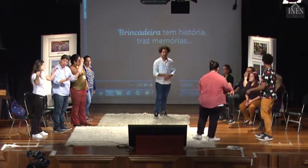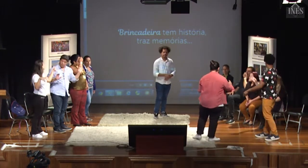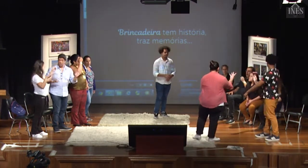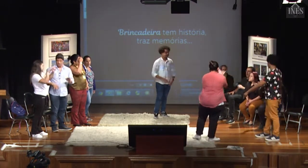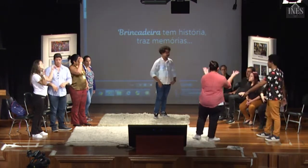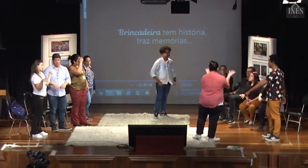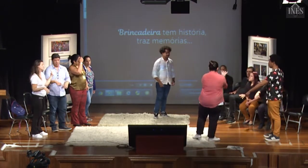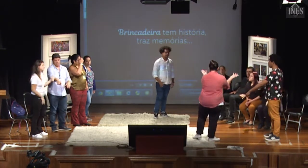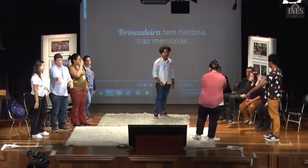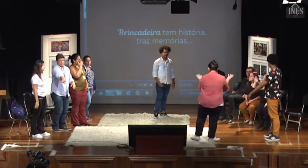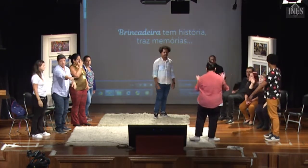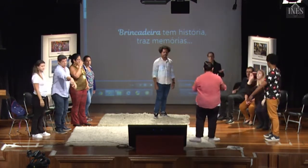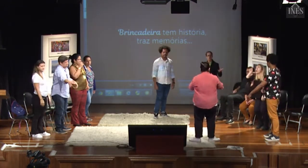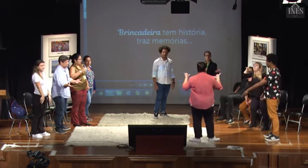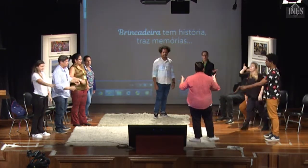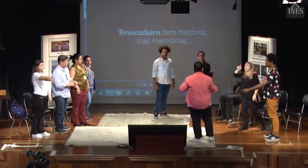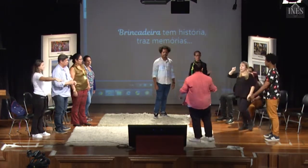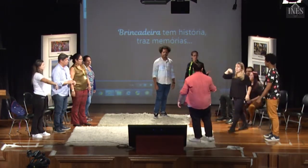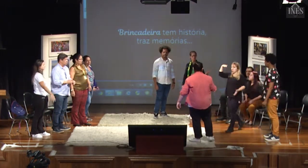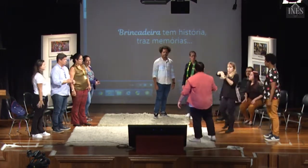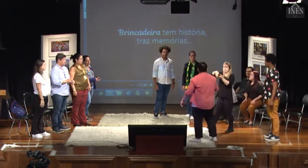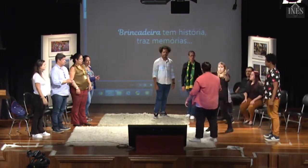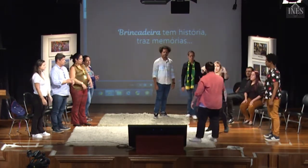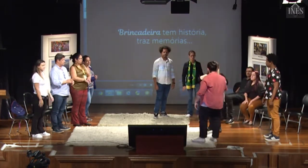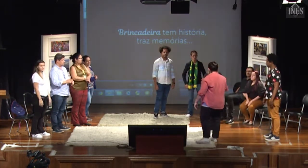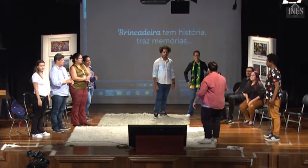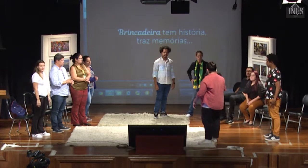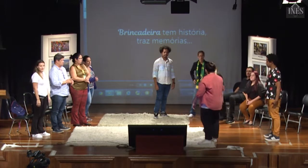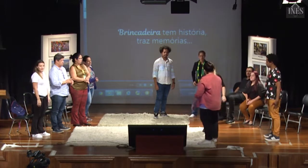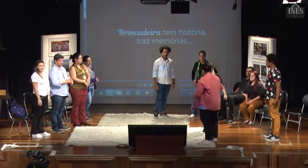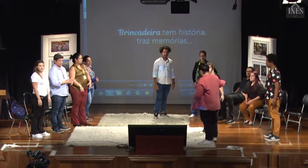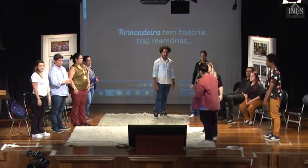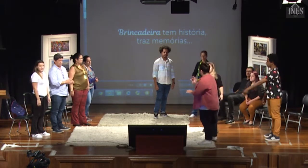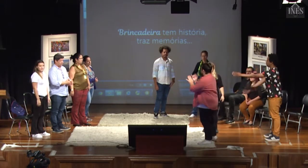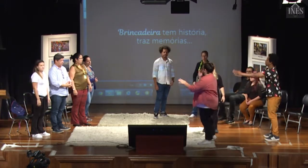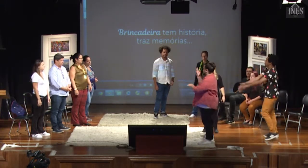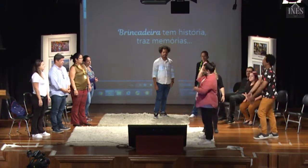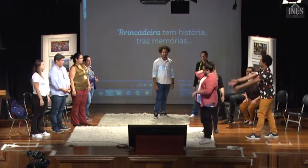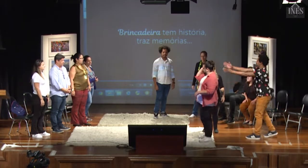Dá, dá tempo de fazer. Faz uma fila aí rapidinho. No final, a gente chama os alunos, então, para